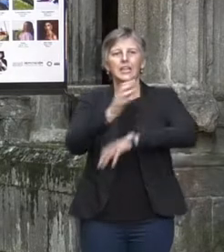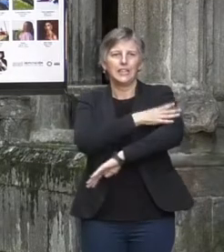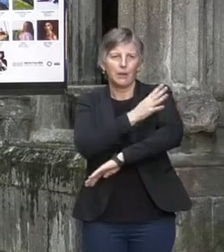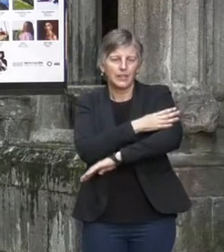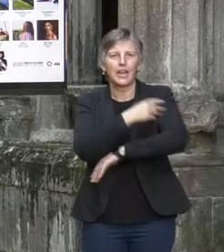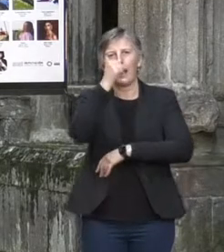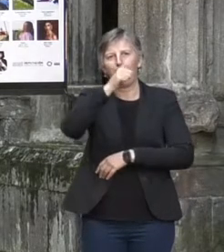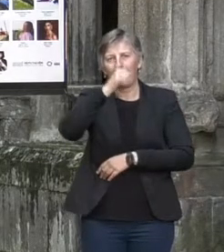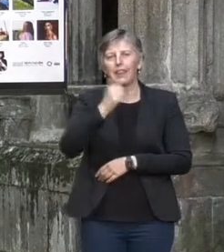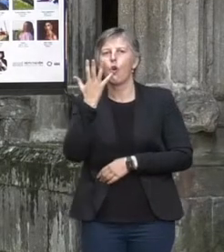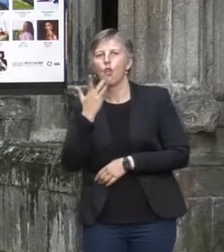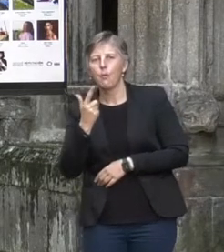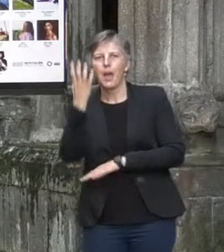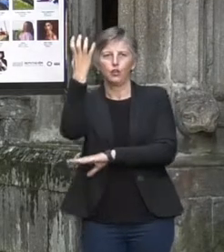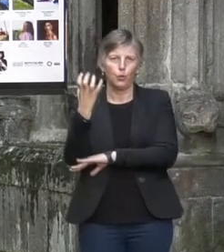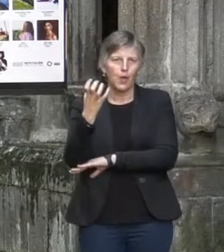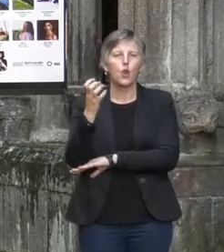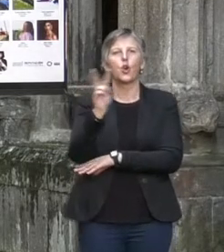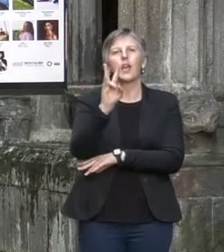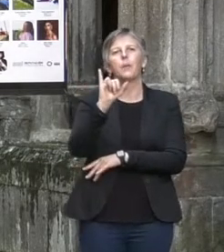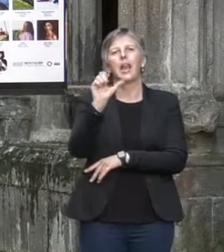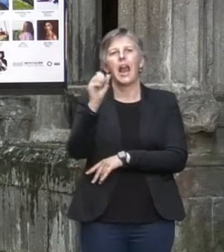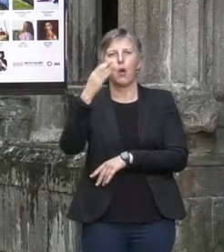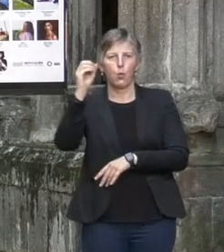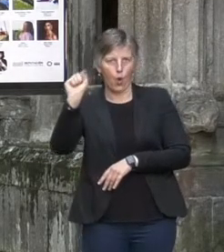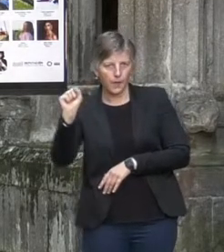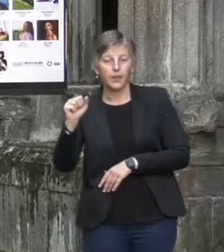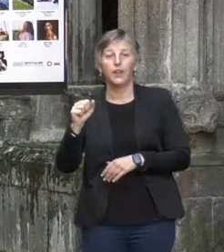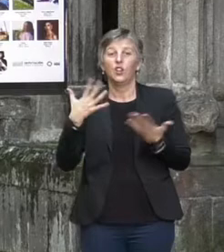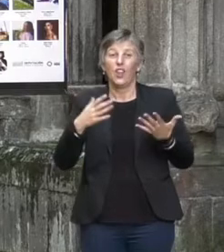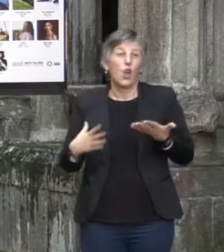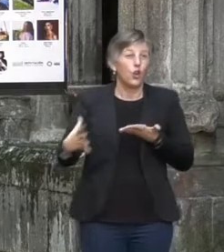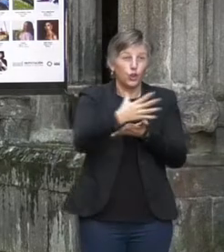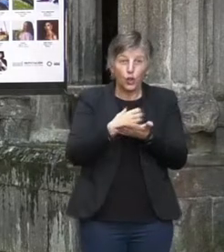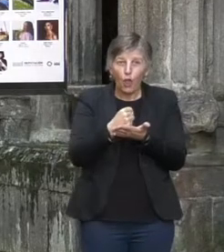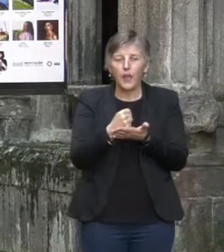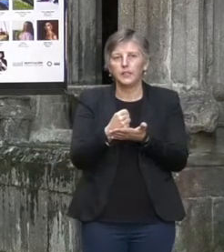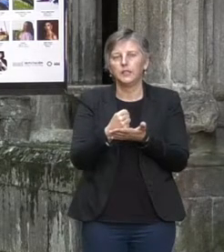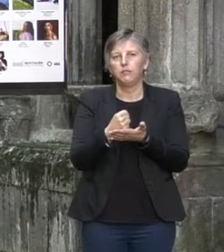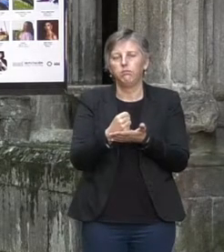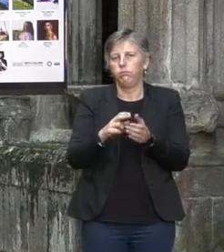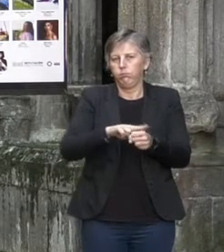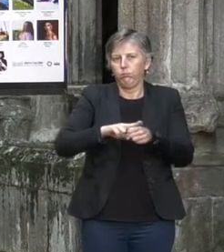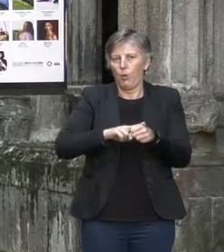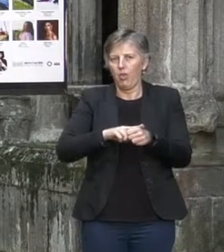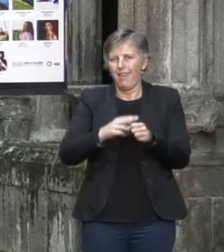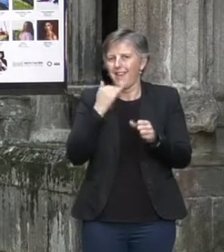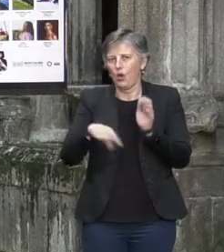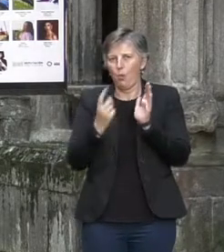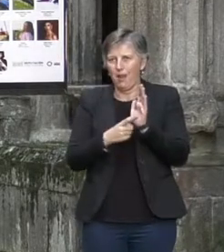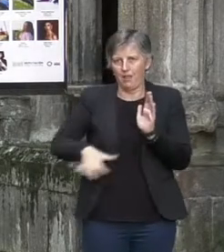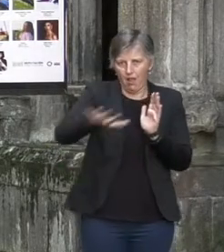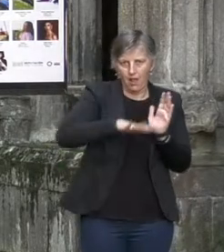García, Gondomar, Soutomaior e Vilaboa. Por lo tanto, todas as comarcas da provincia.